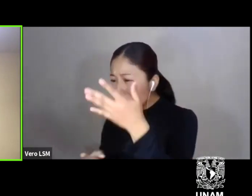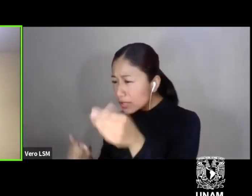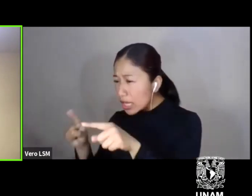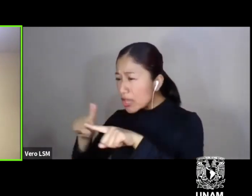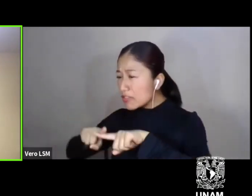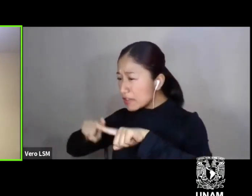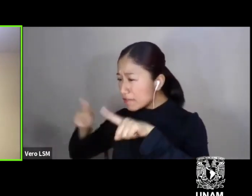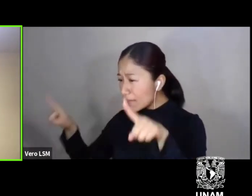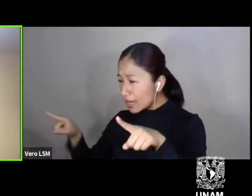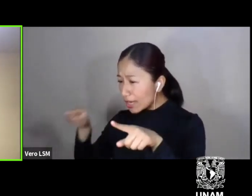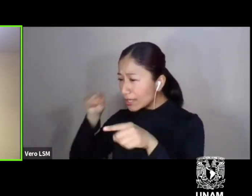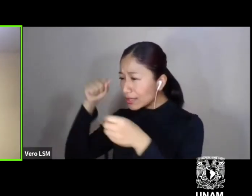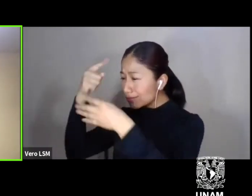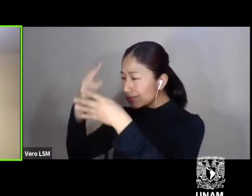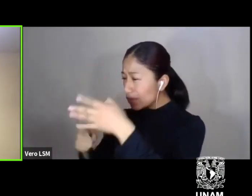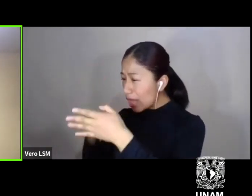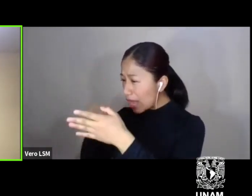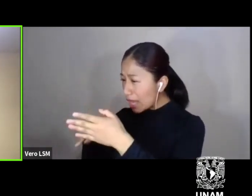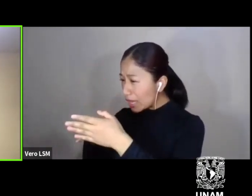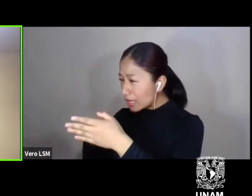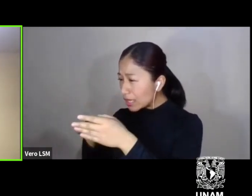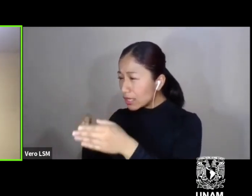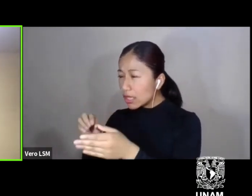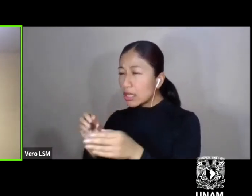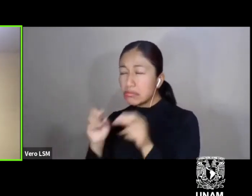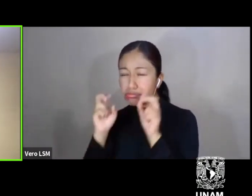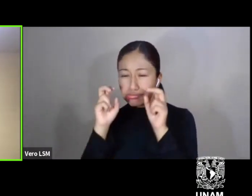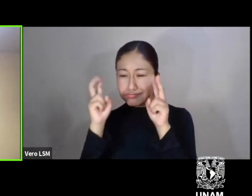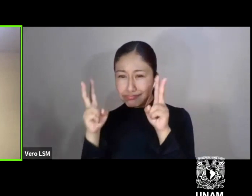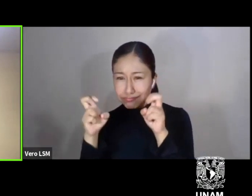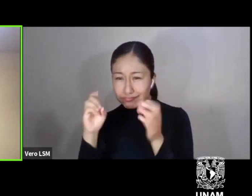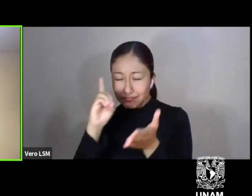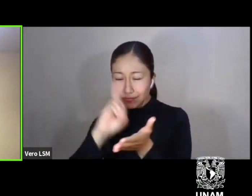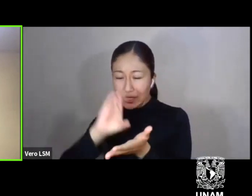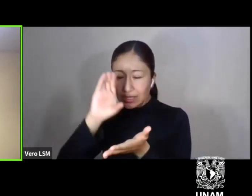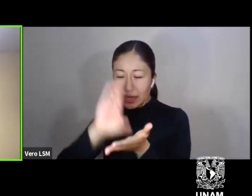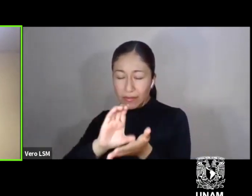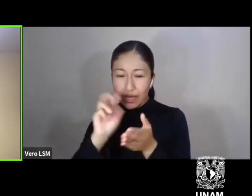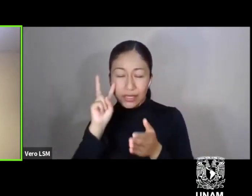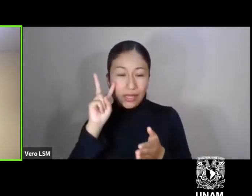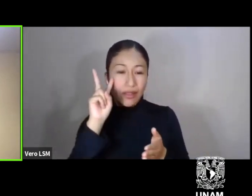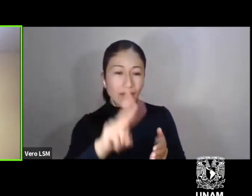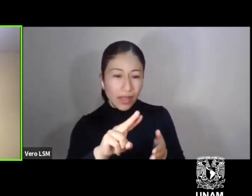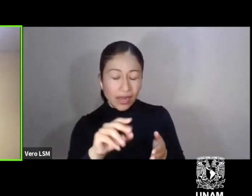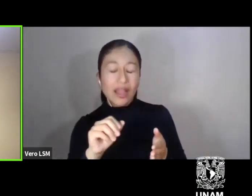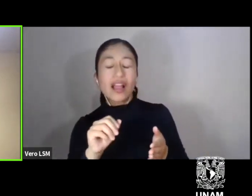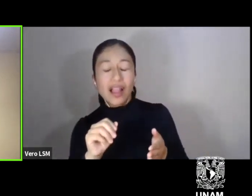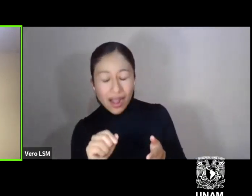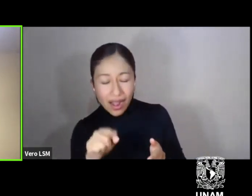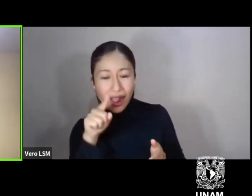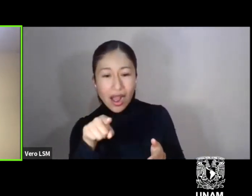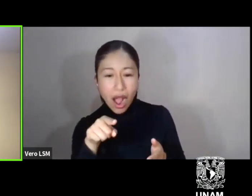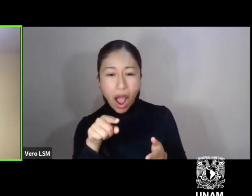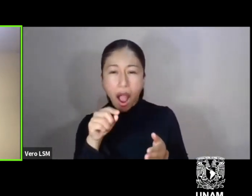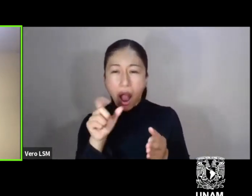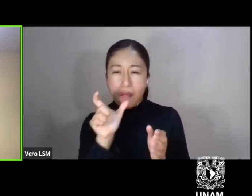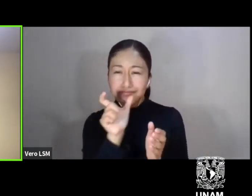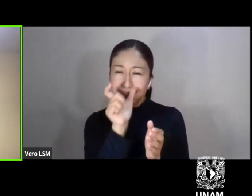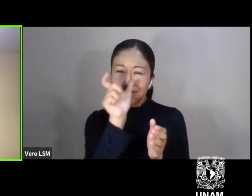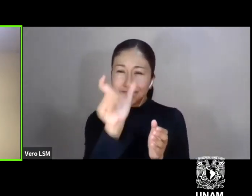que inciden desde ese espacio. Sin embargo, creo que también falta producción crítica de